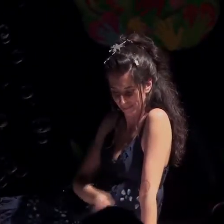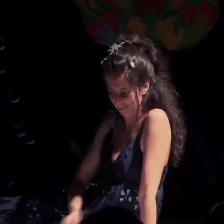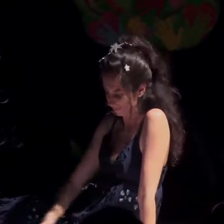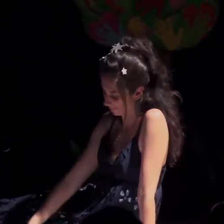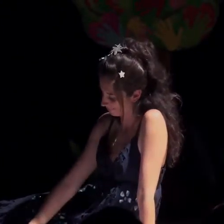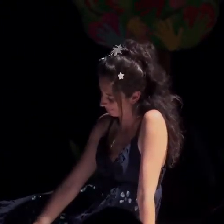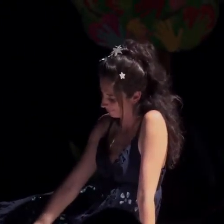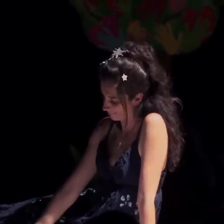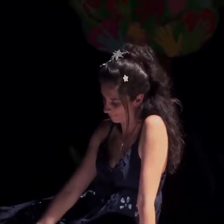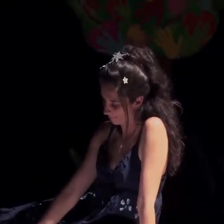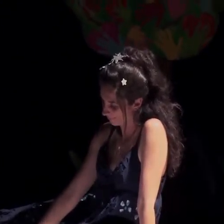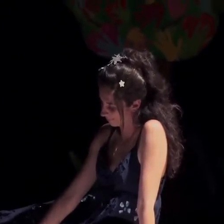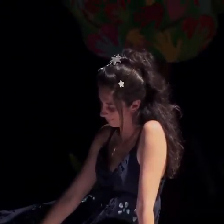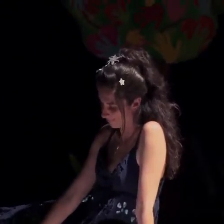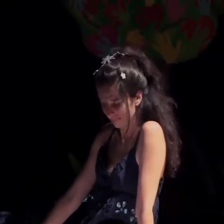Princesse, c'est pas grave, s'approche d'elle.